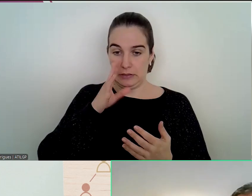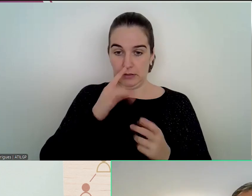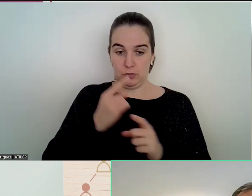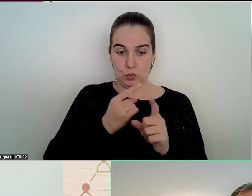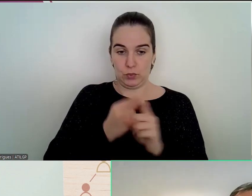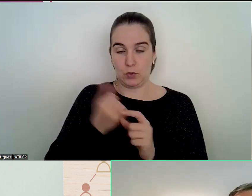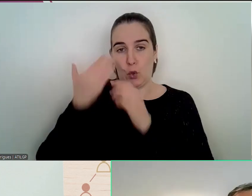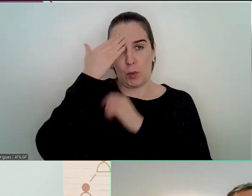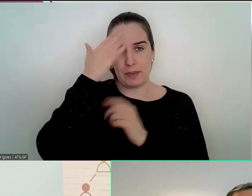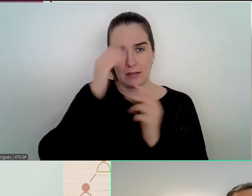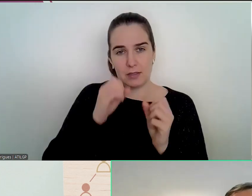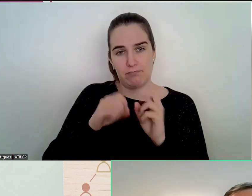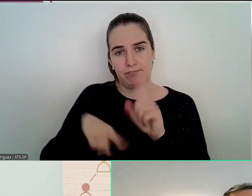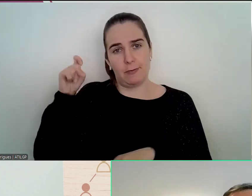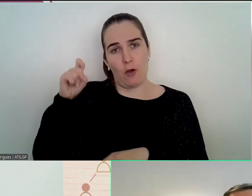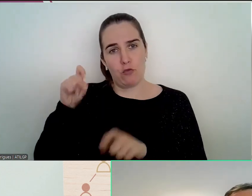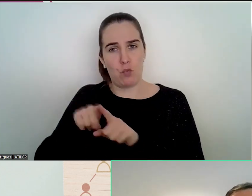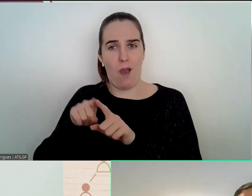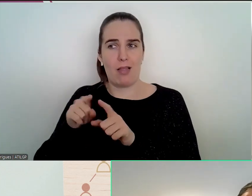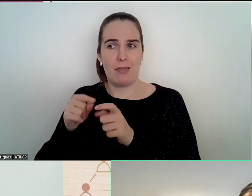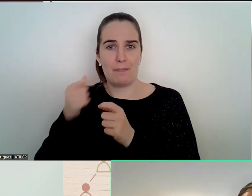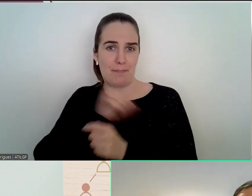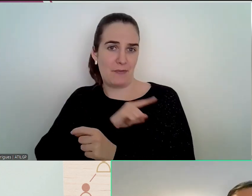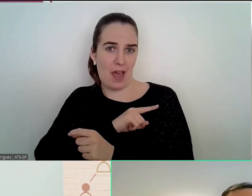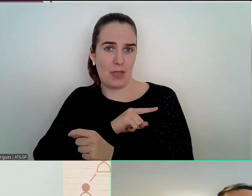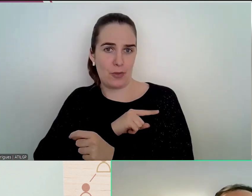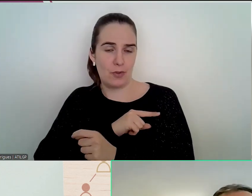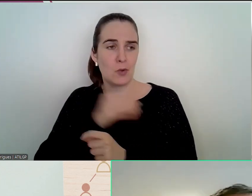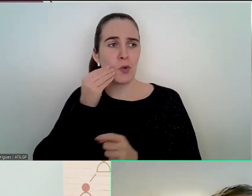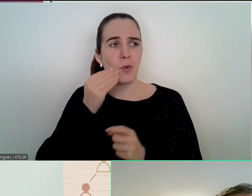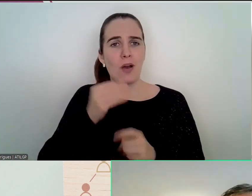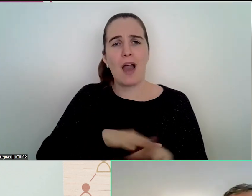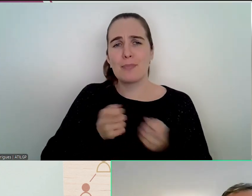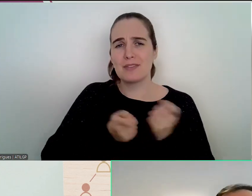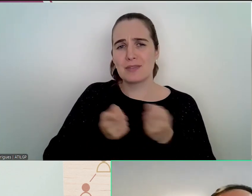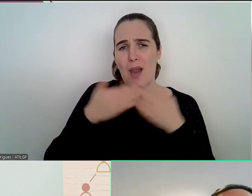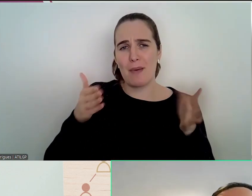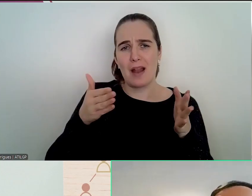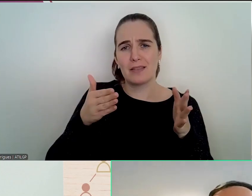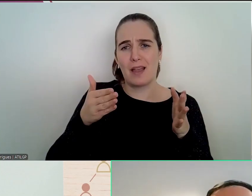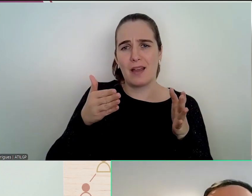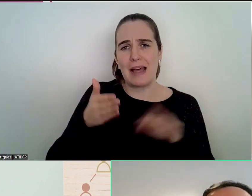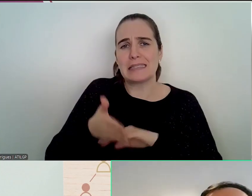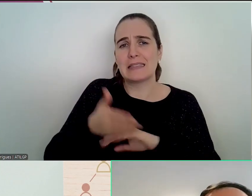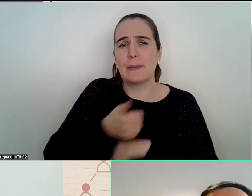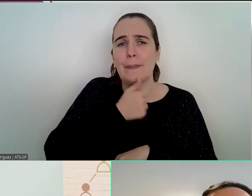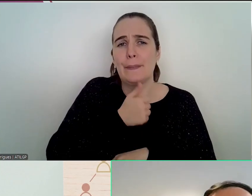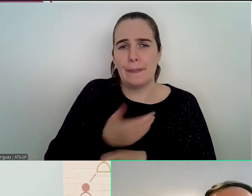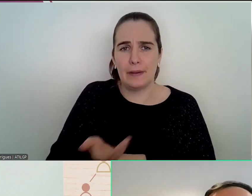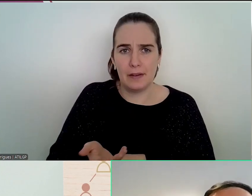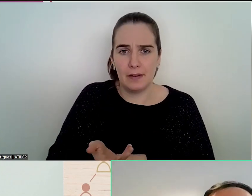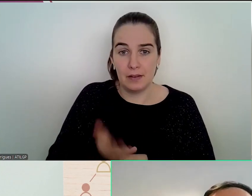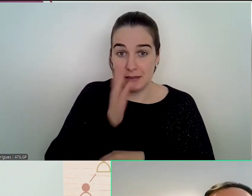no contexto da administração aberta, ou seja, como é que se pode promover a administração aberta num contexto em que